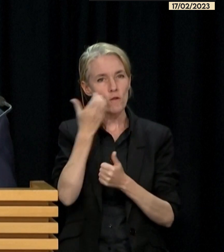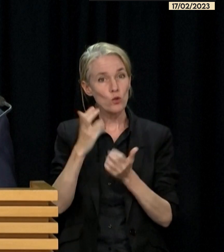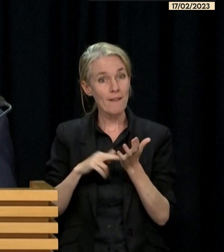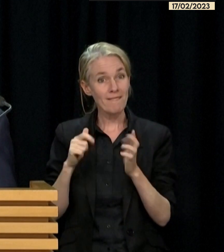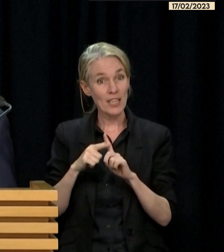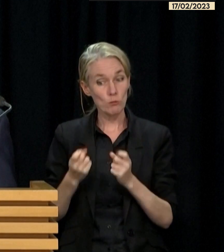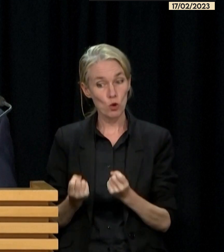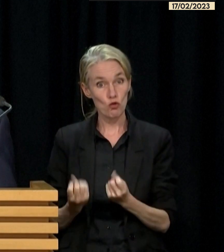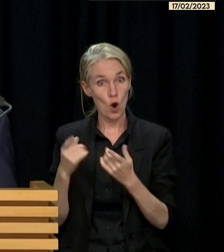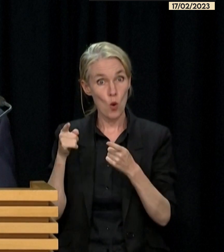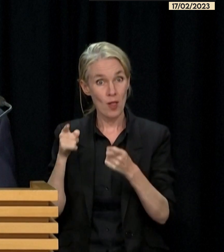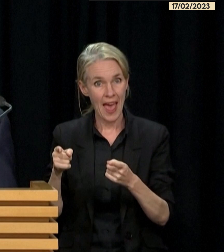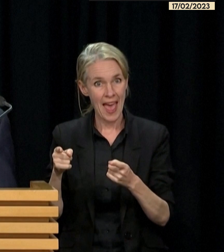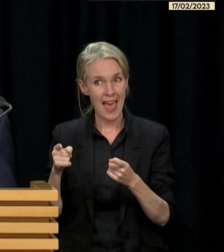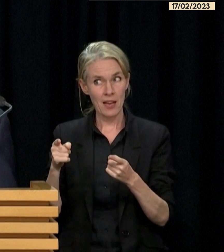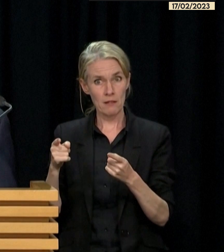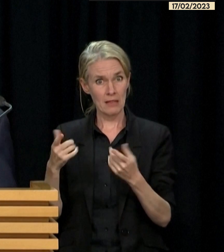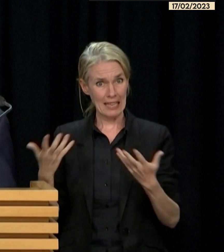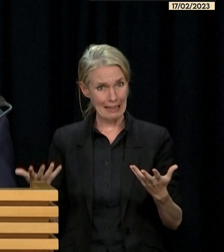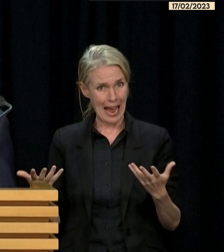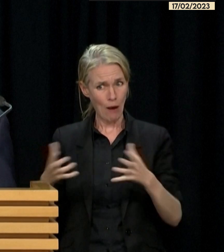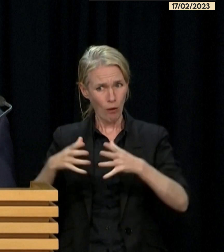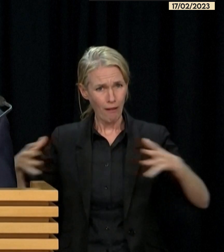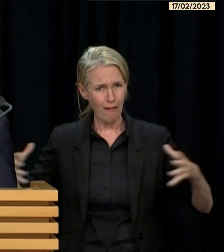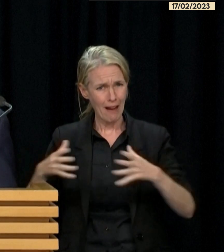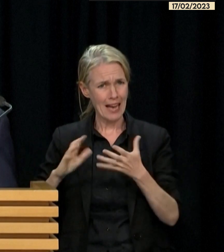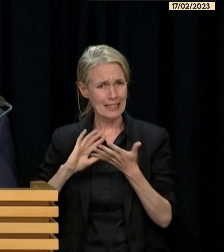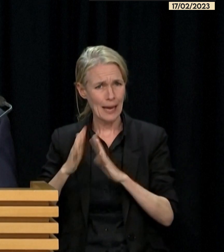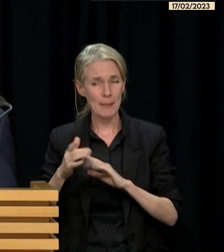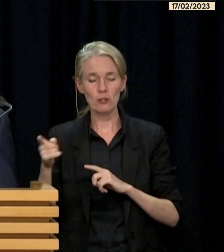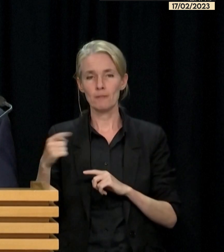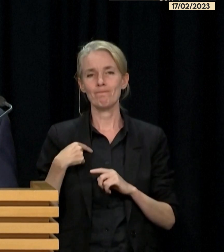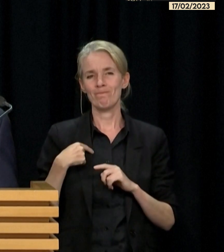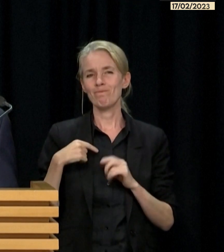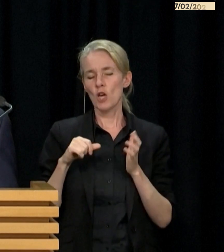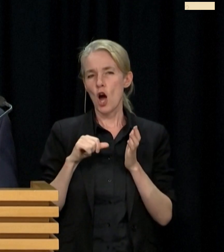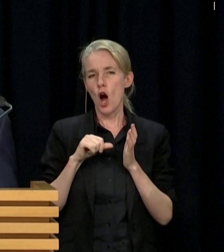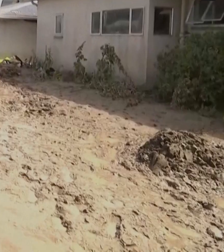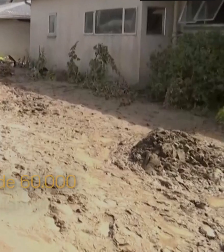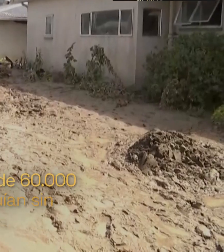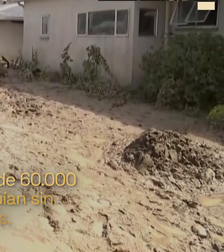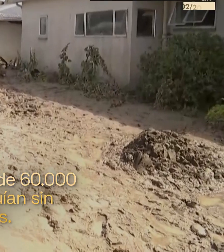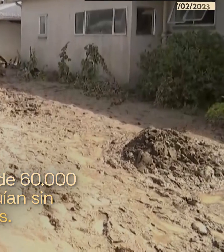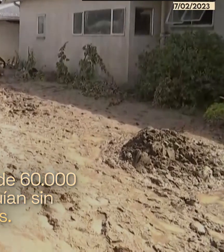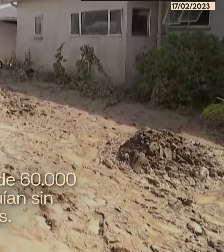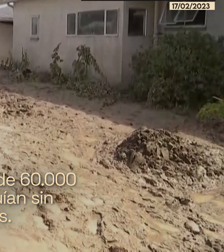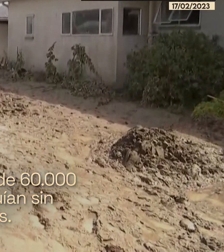inutilizables. El verdadero alcance de esto es difícil de calibrar en este momento.